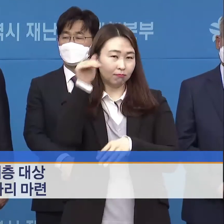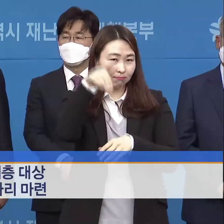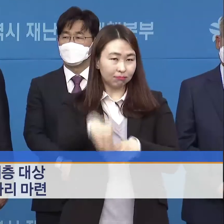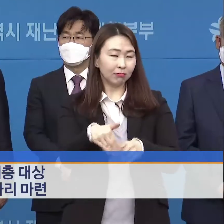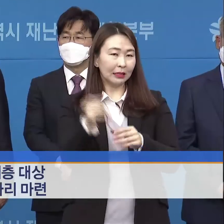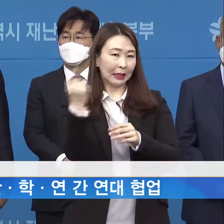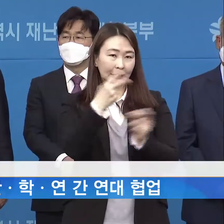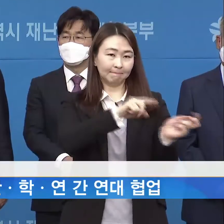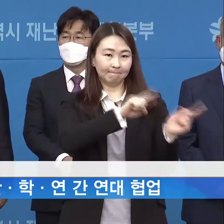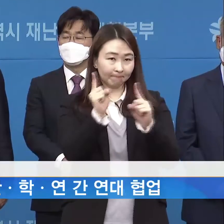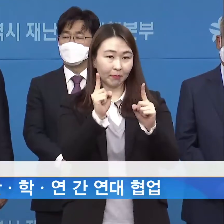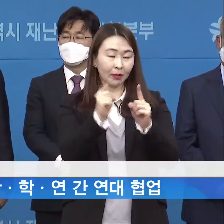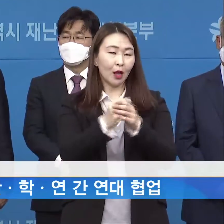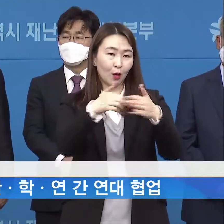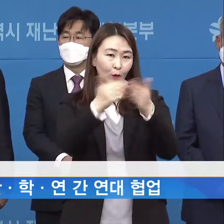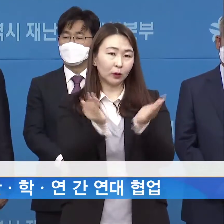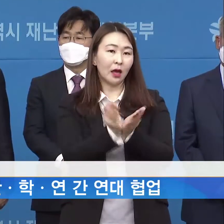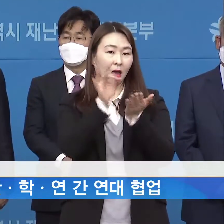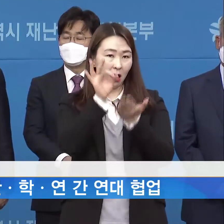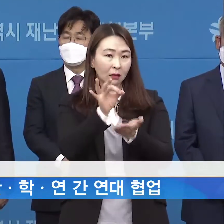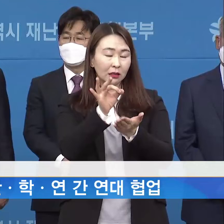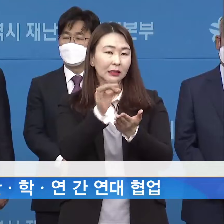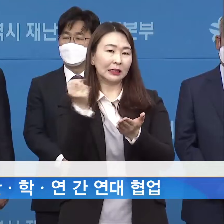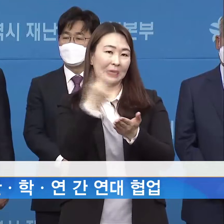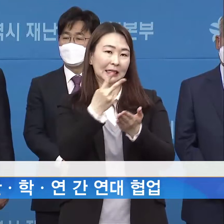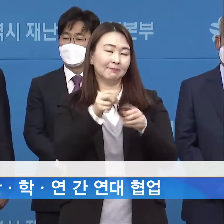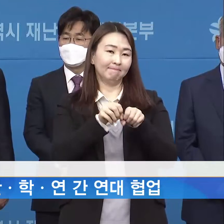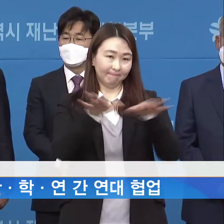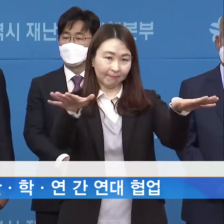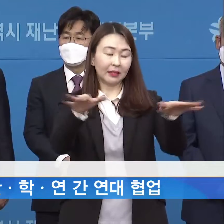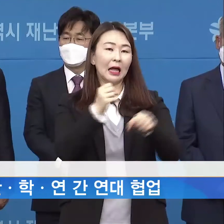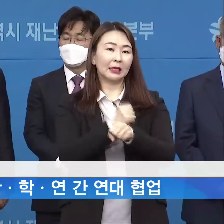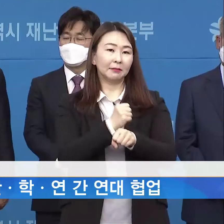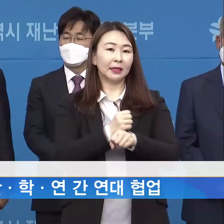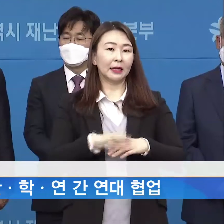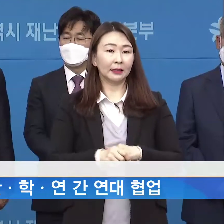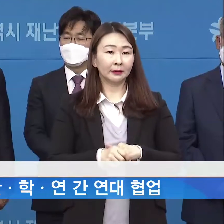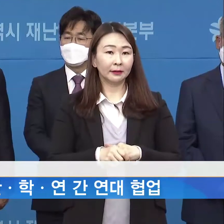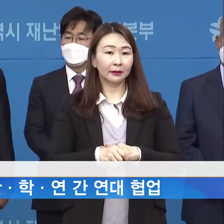하고 공동체 가치를 확산시켜 나가겠습니다.